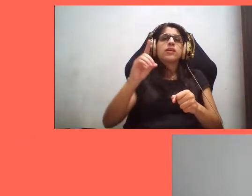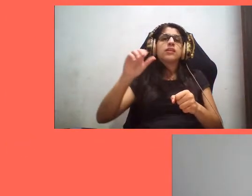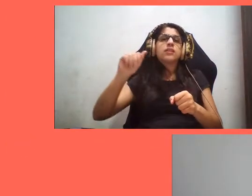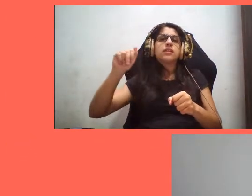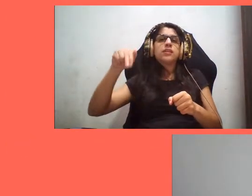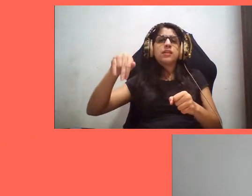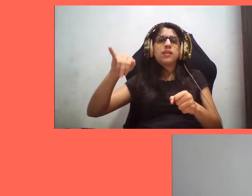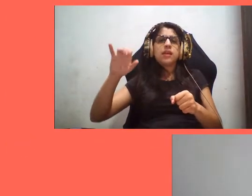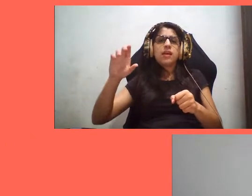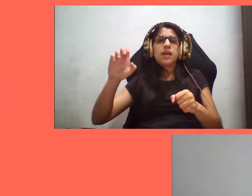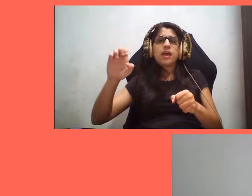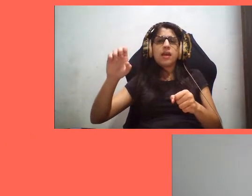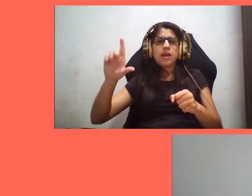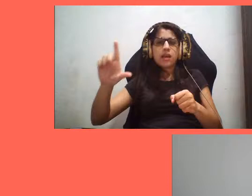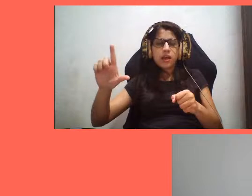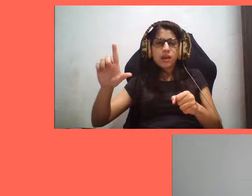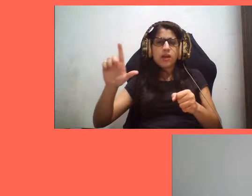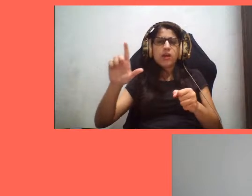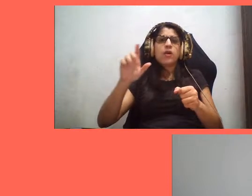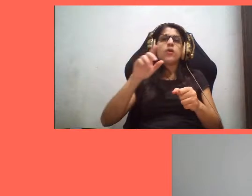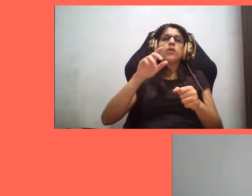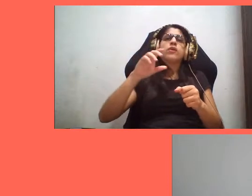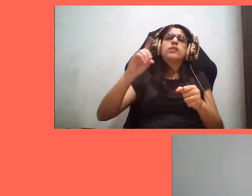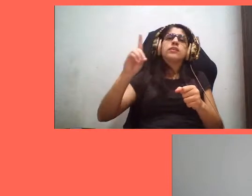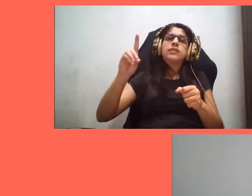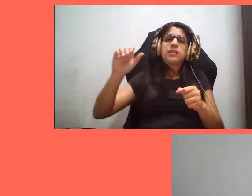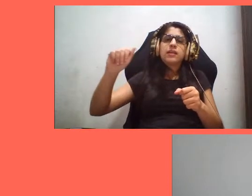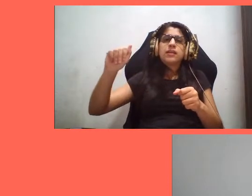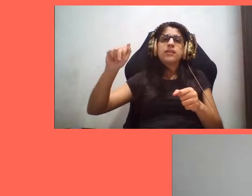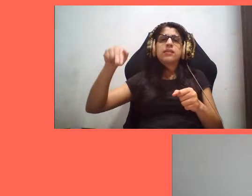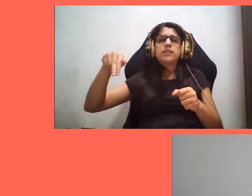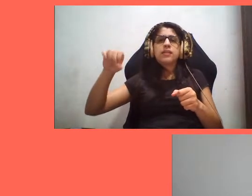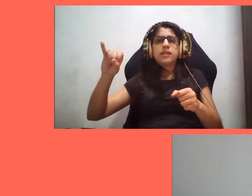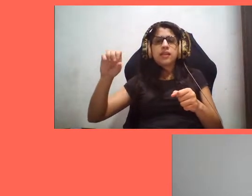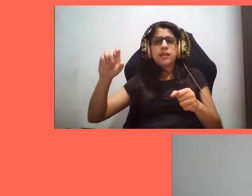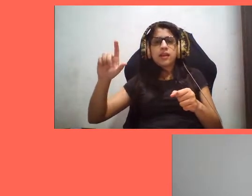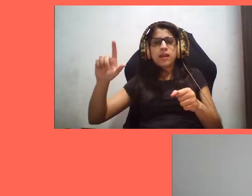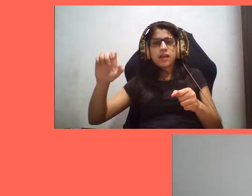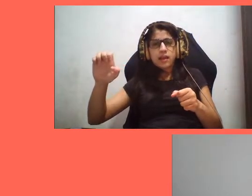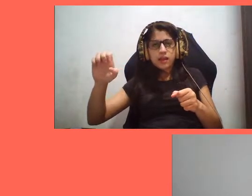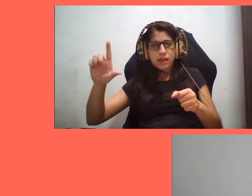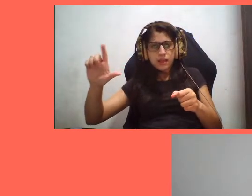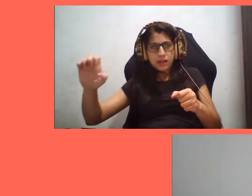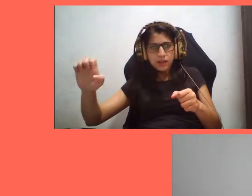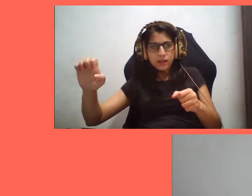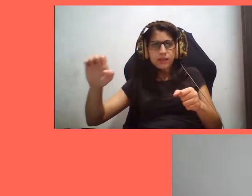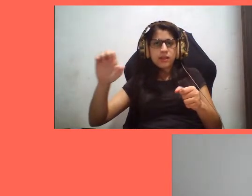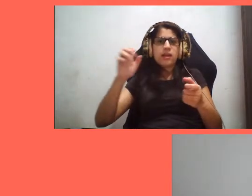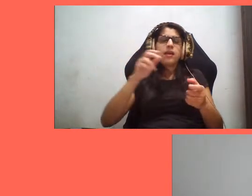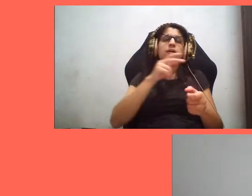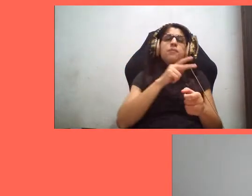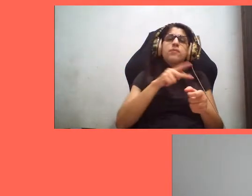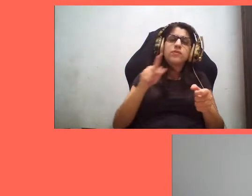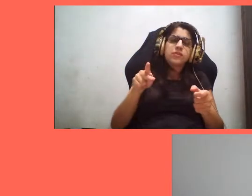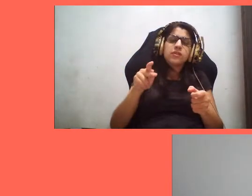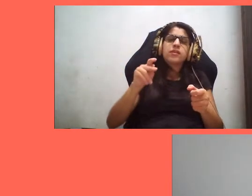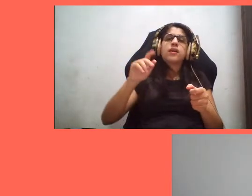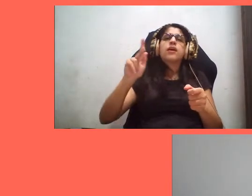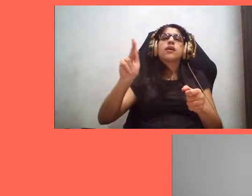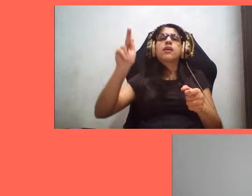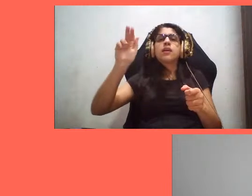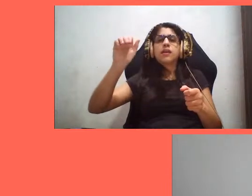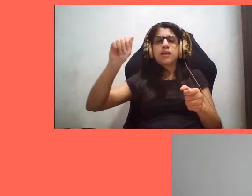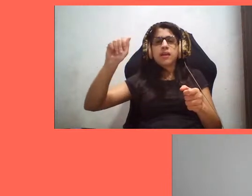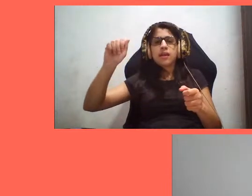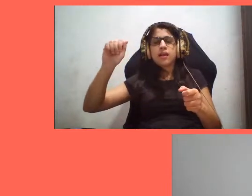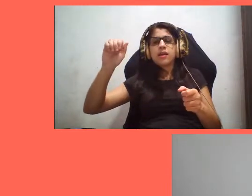Daniele Dias, professores Daniele Dias, a professora Kézia, a professora Conceição foram cuidando, professora